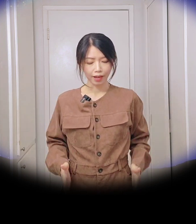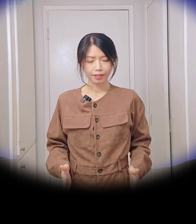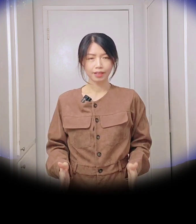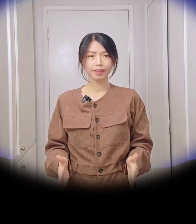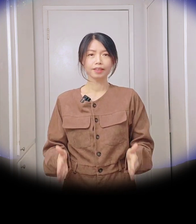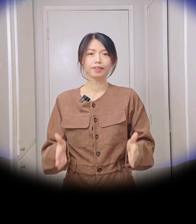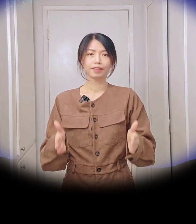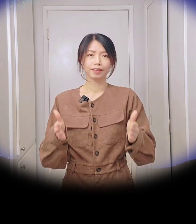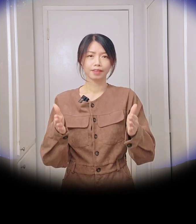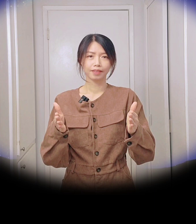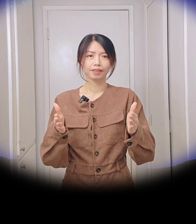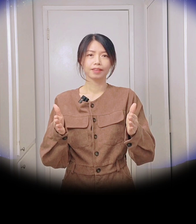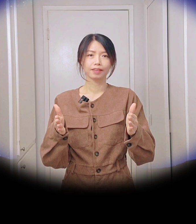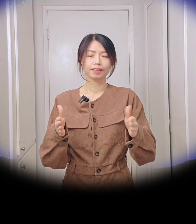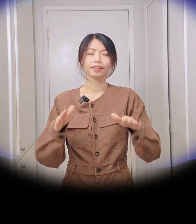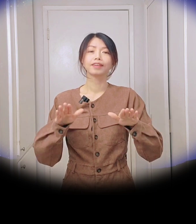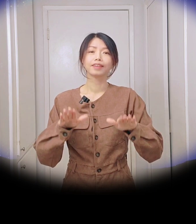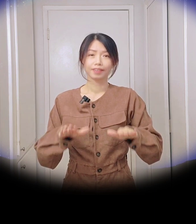나신